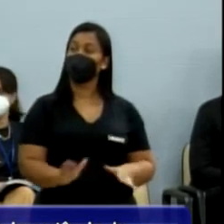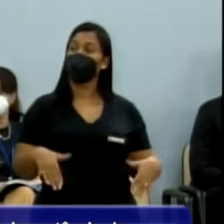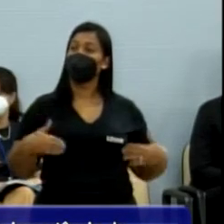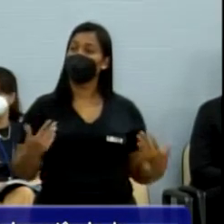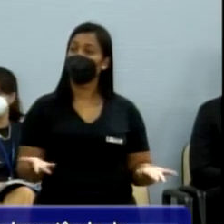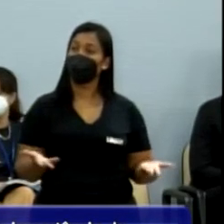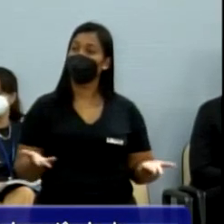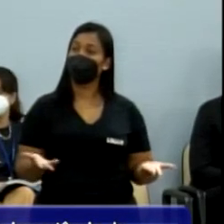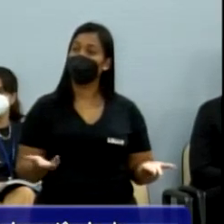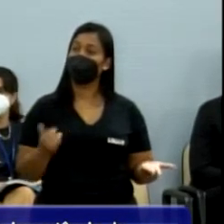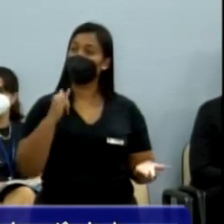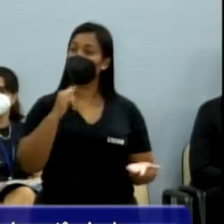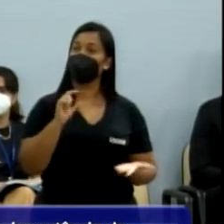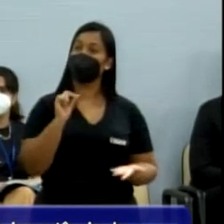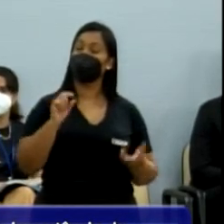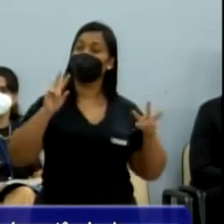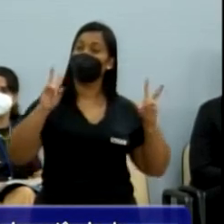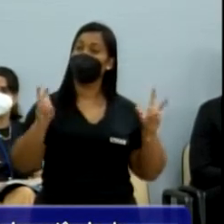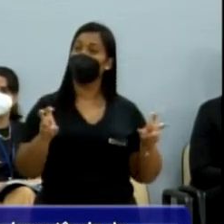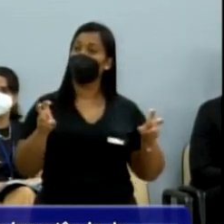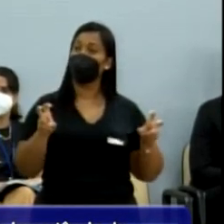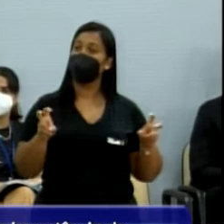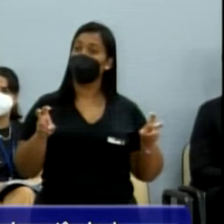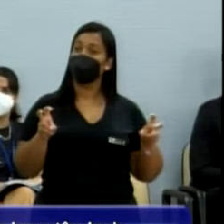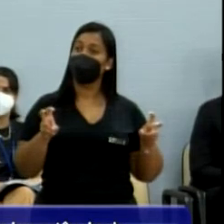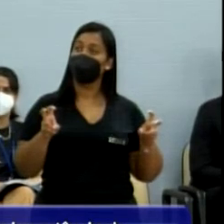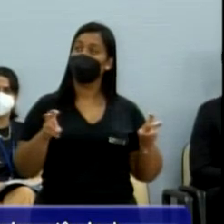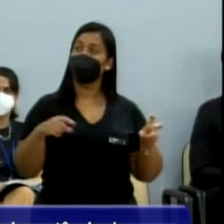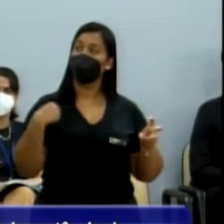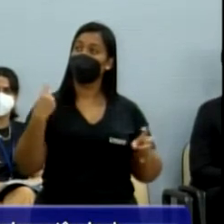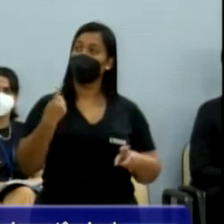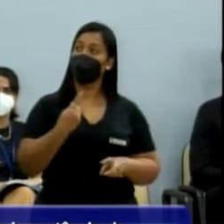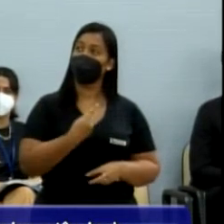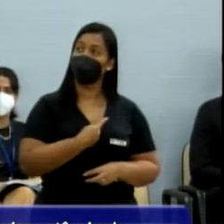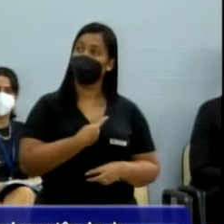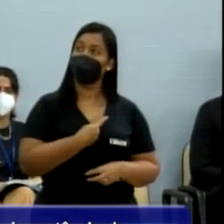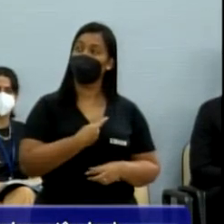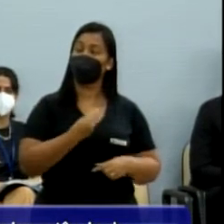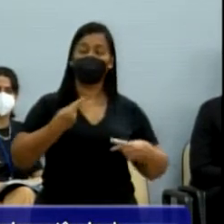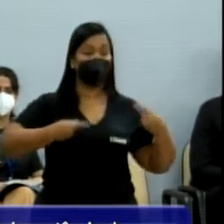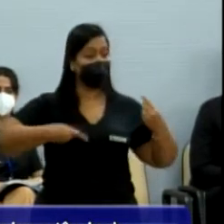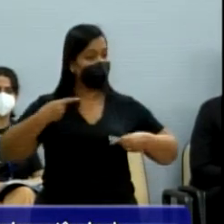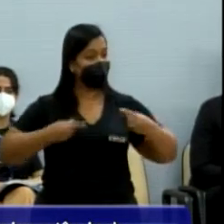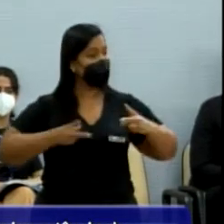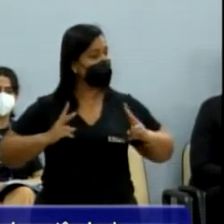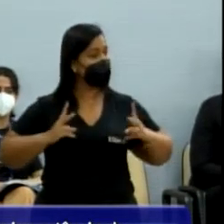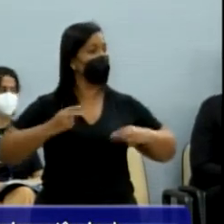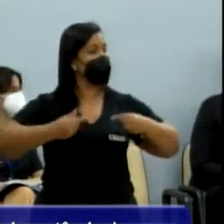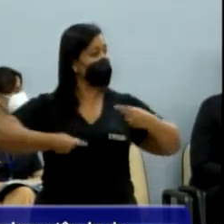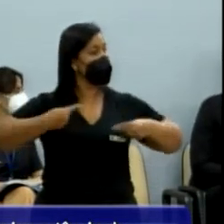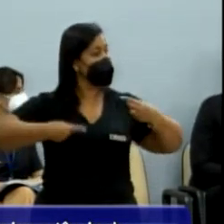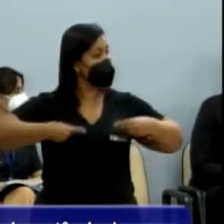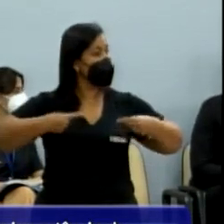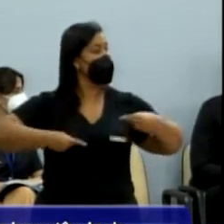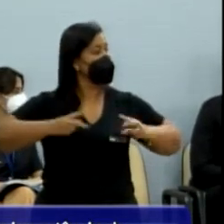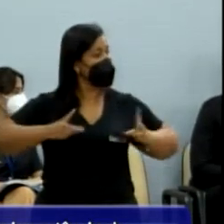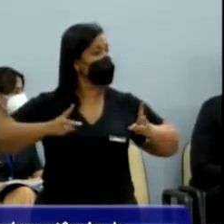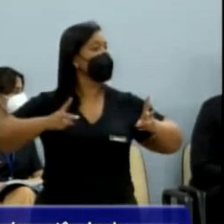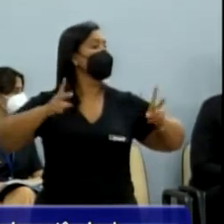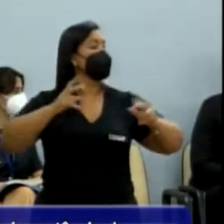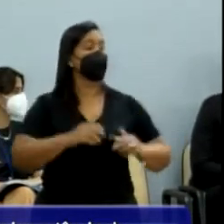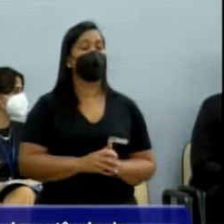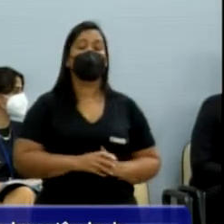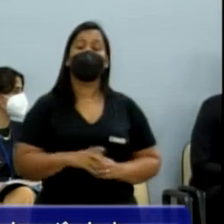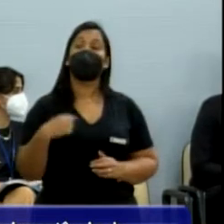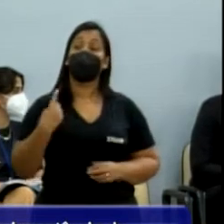Enfim, registrar que é um tema que a gente deve estar debatendo de forma constante, né, vereador Odélio?